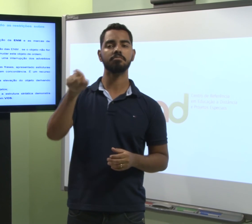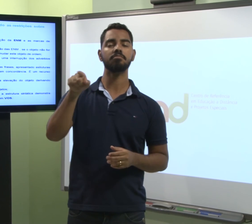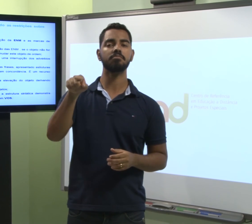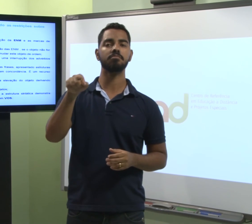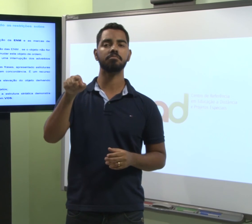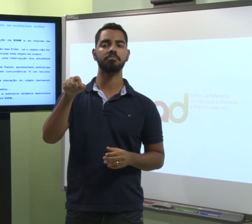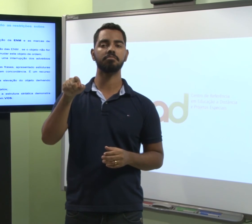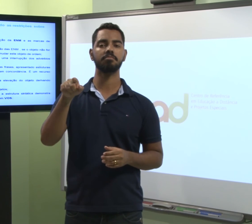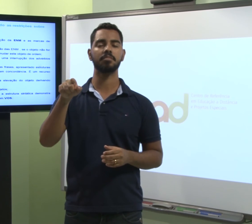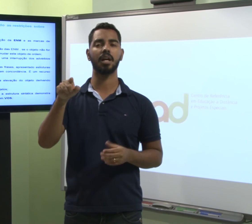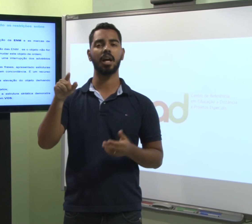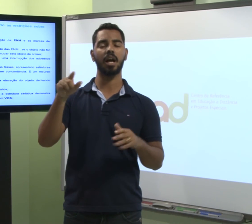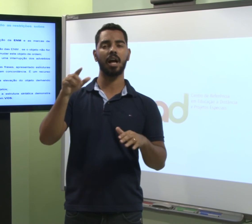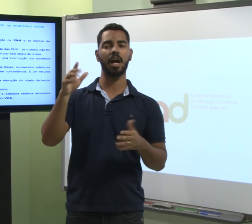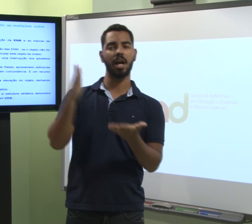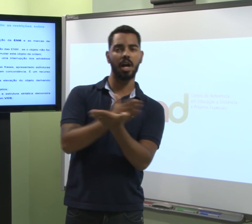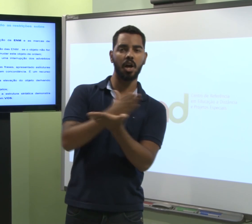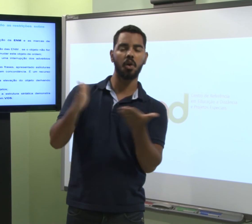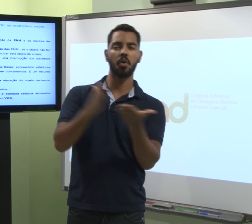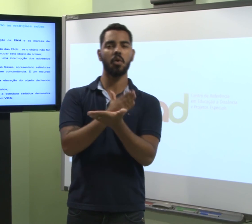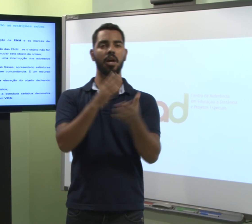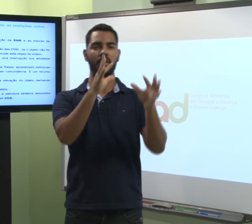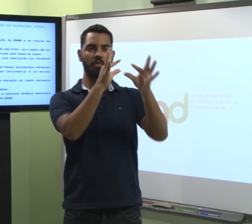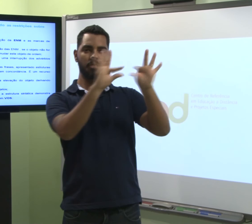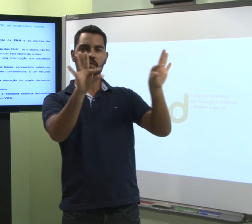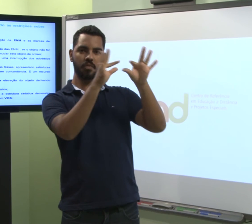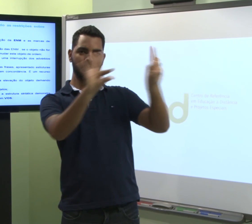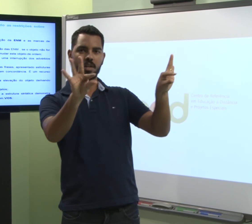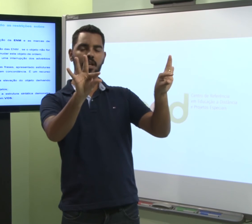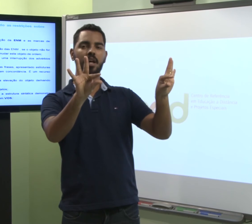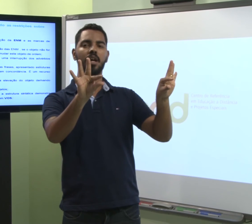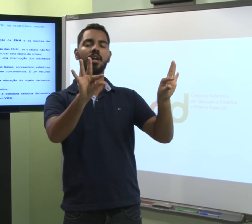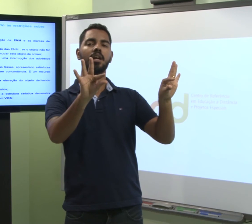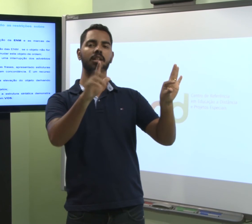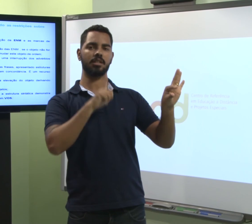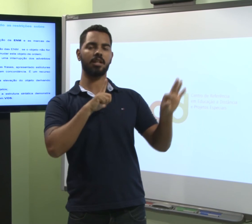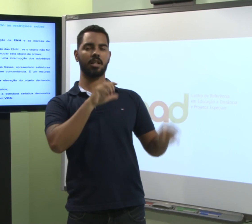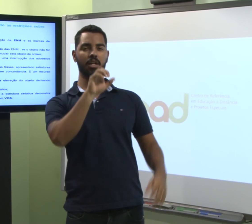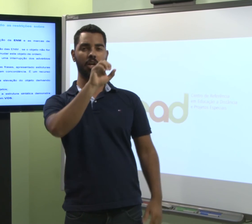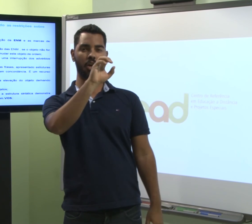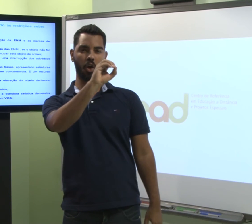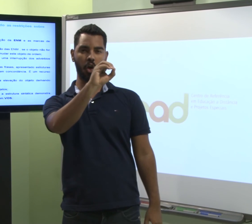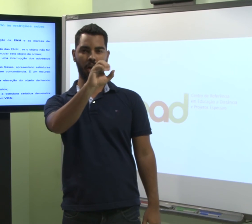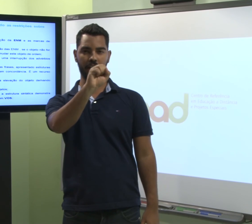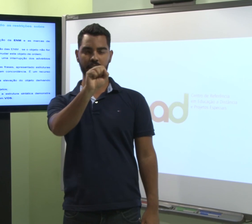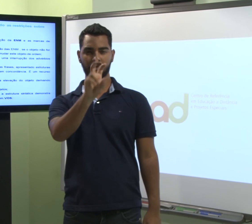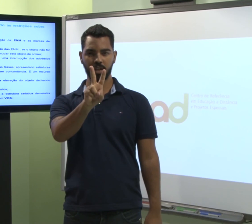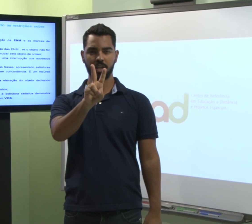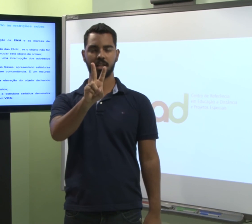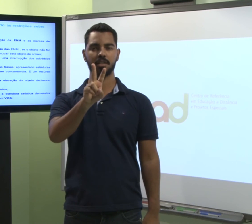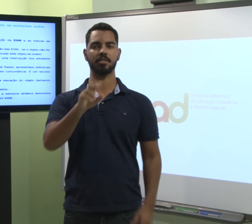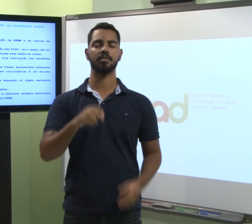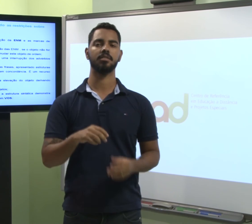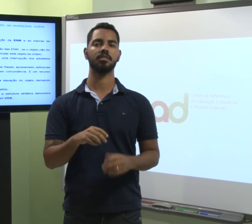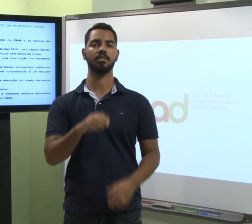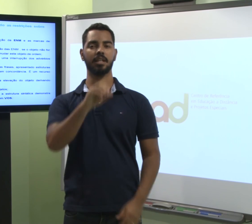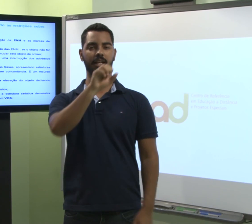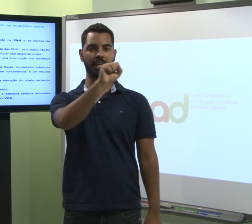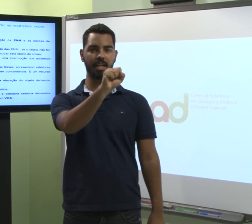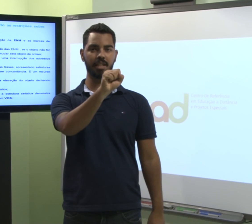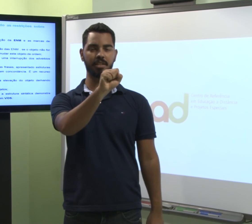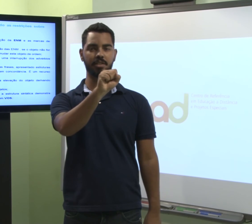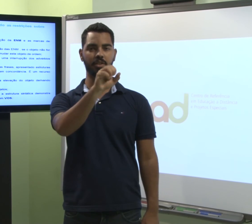possibilidade de outras sentenças gramaticais com as seguintes estruturas: OSV, objeto, sujeito, verbo,